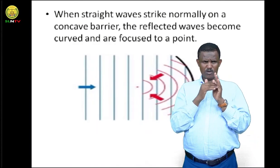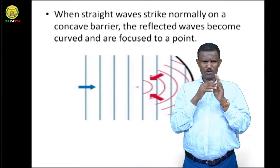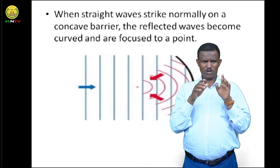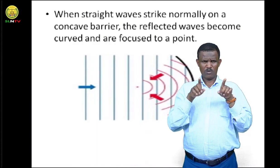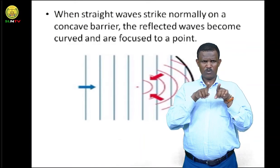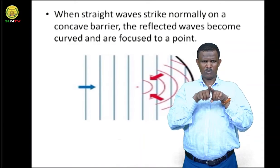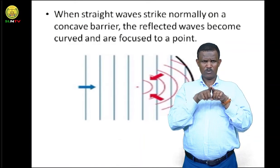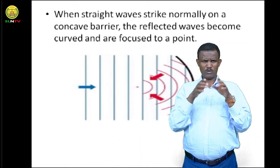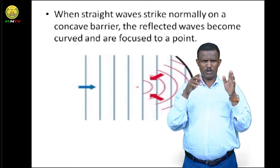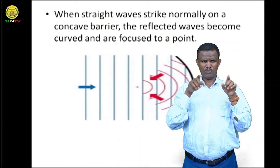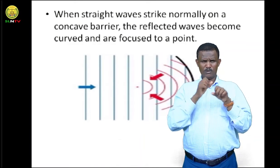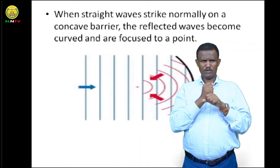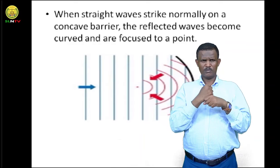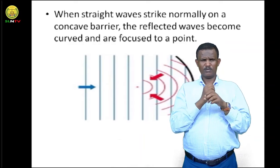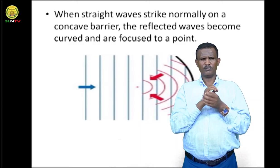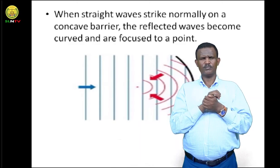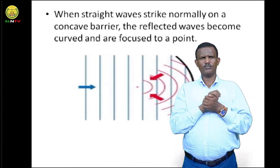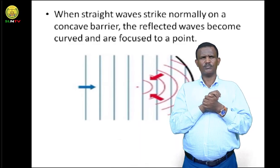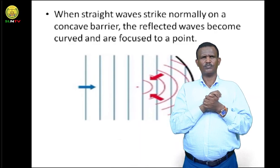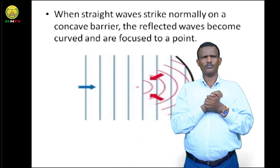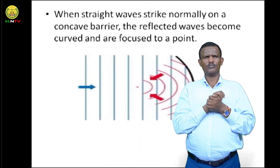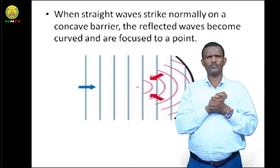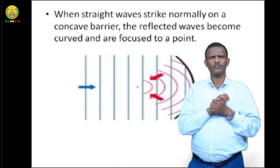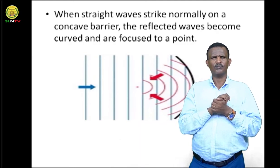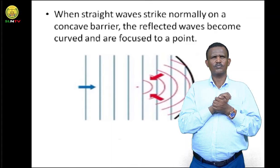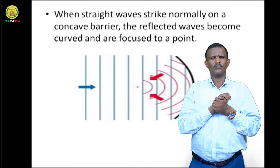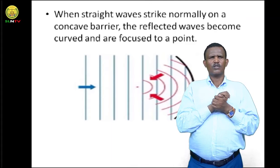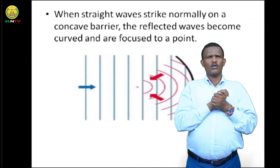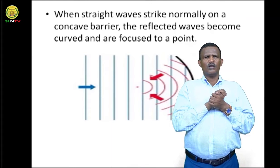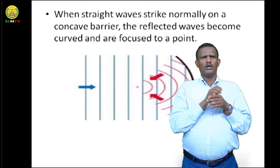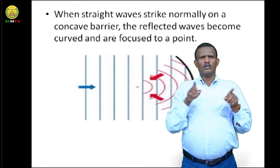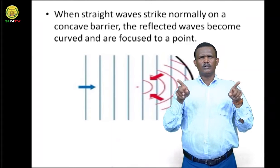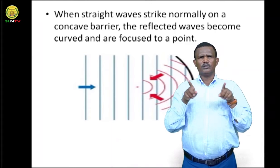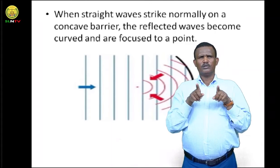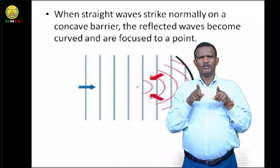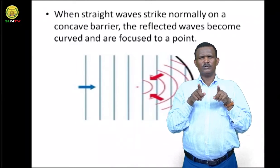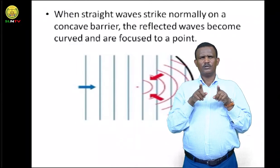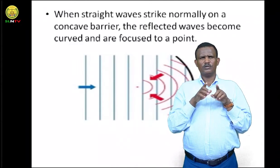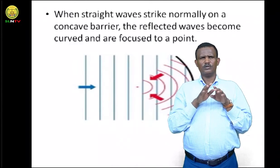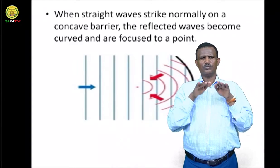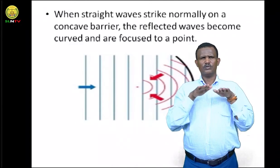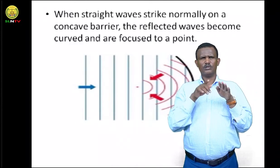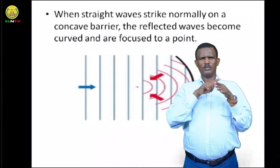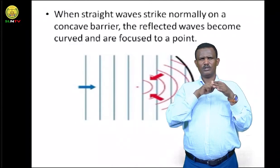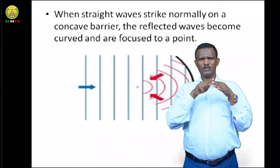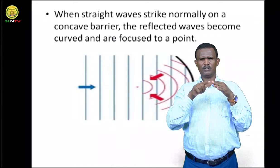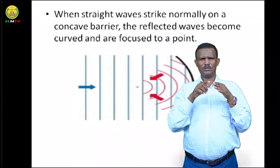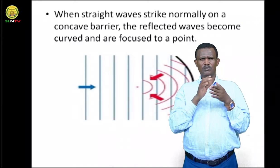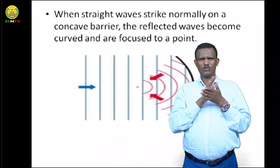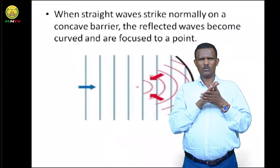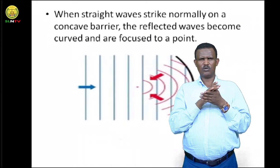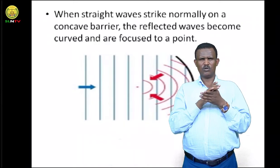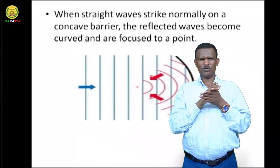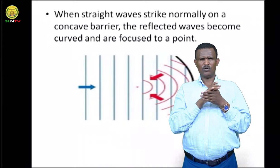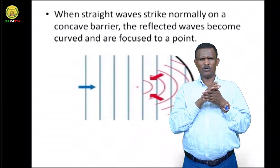ah maxaa la leedahay concave reflector-ki ay ku dhacday marka waxaa leenahay one straight wave streak is a normal on